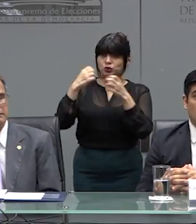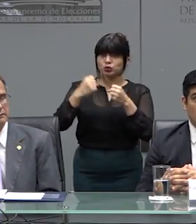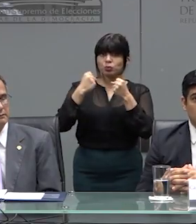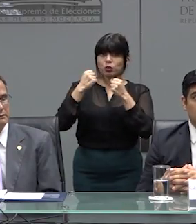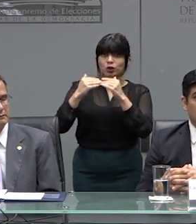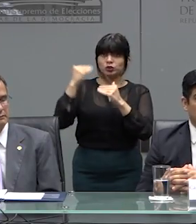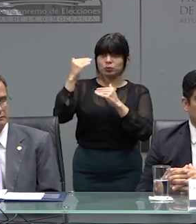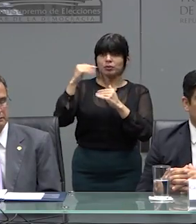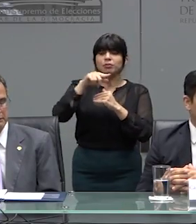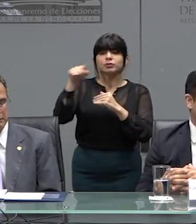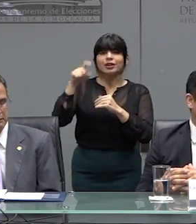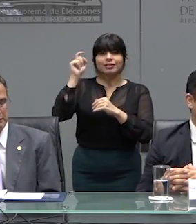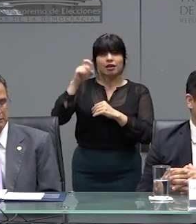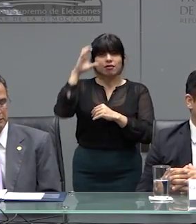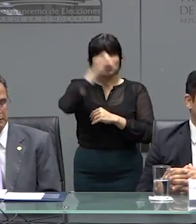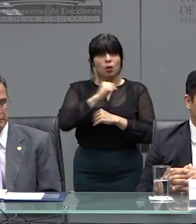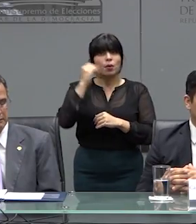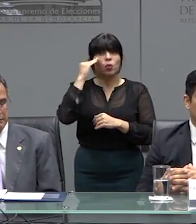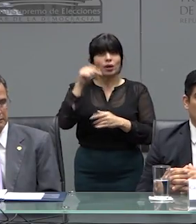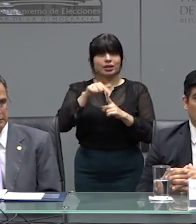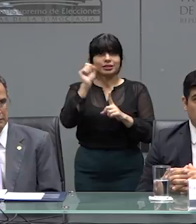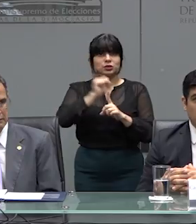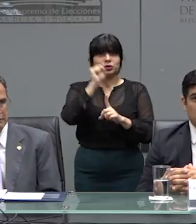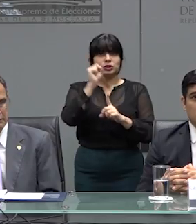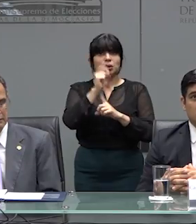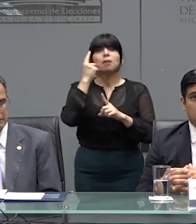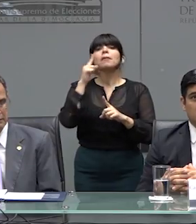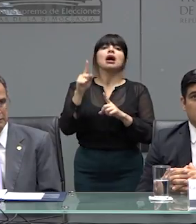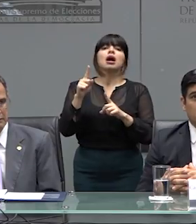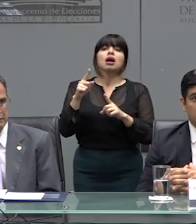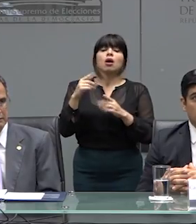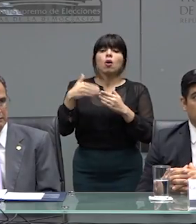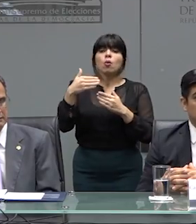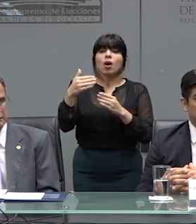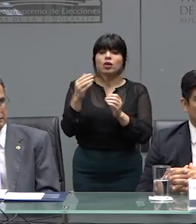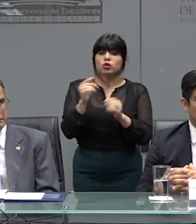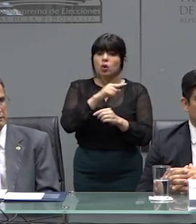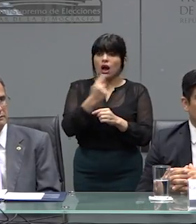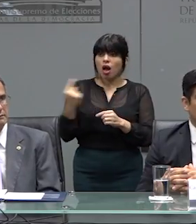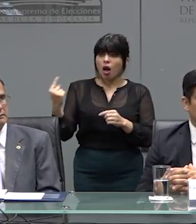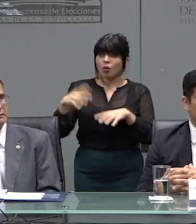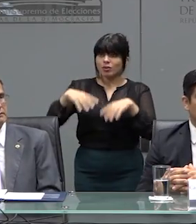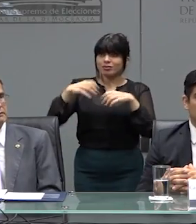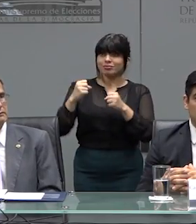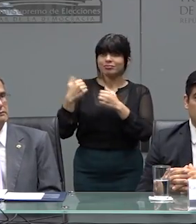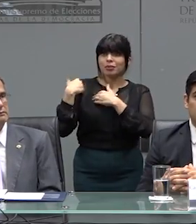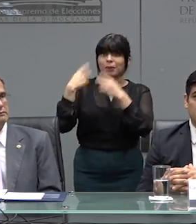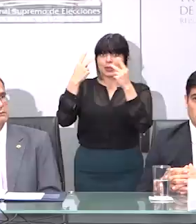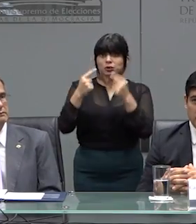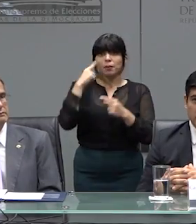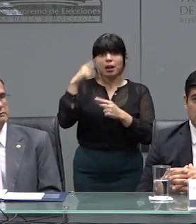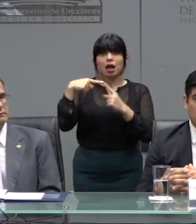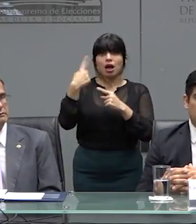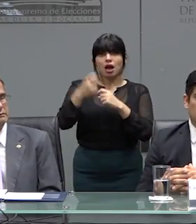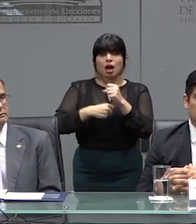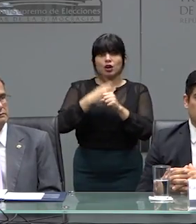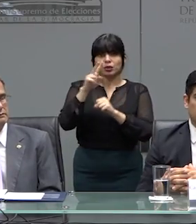Poderes considerar esta situación a la hora de hacer la presupuestación para el año